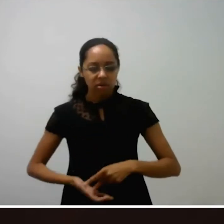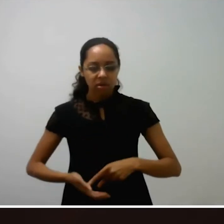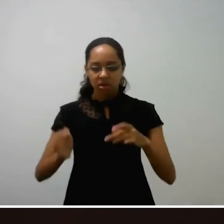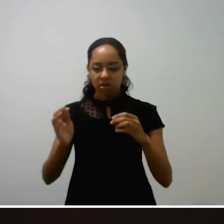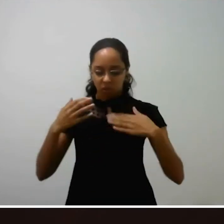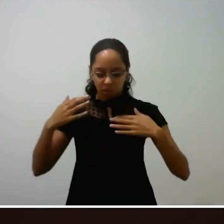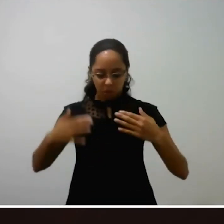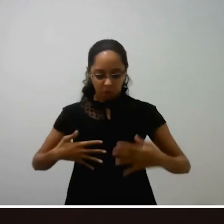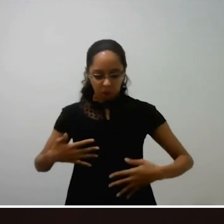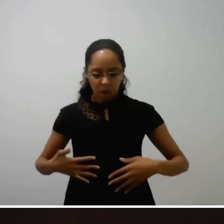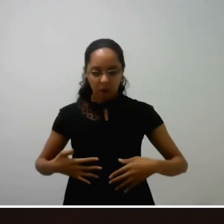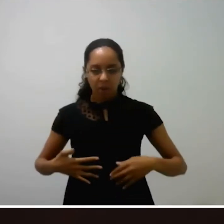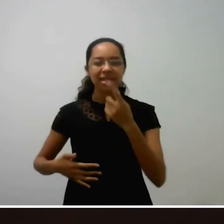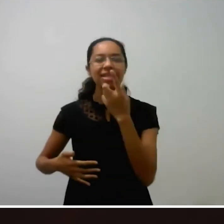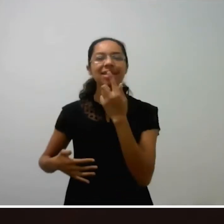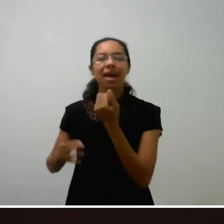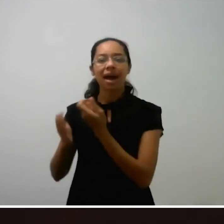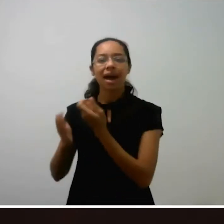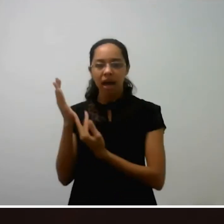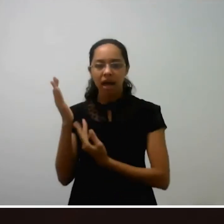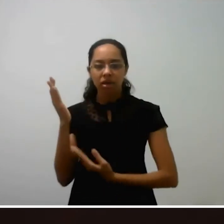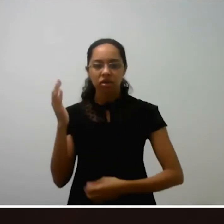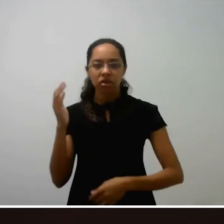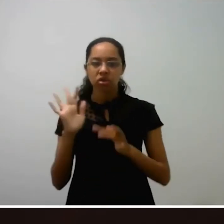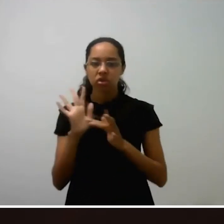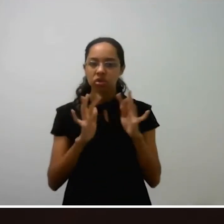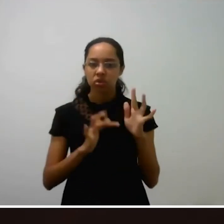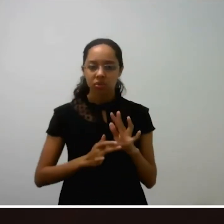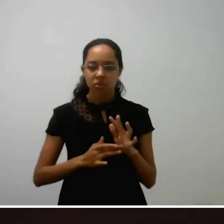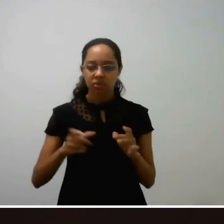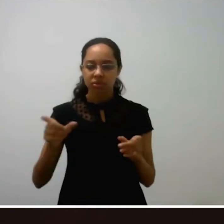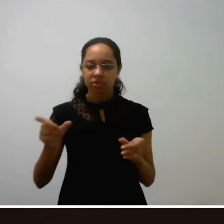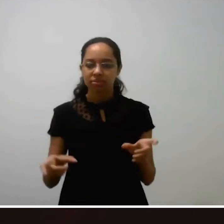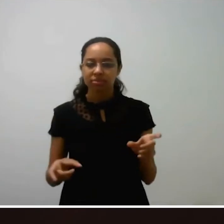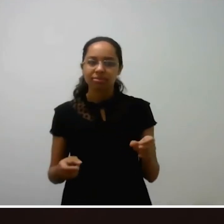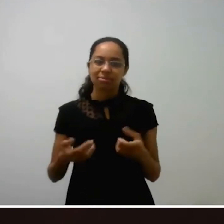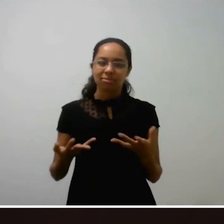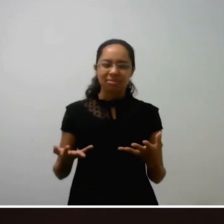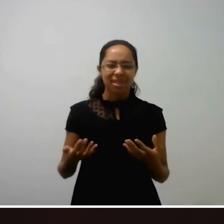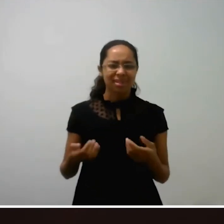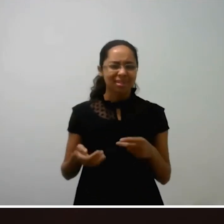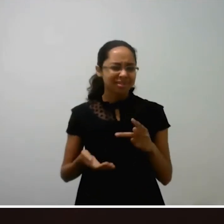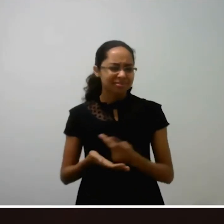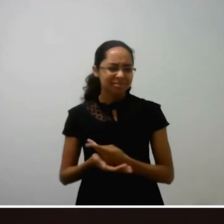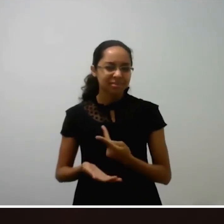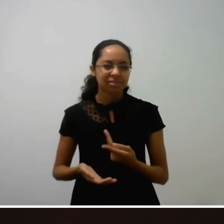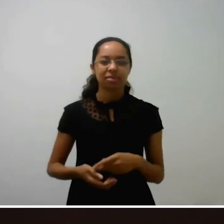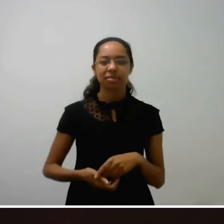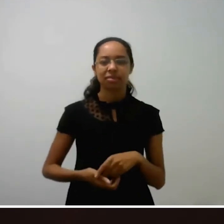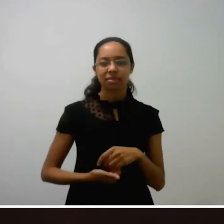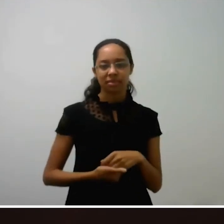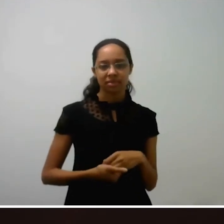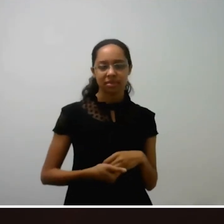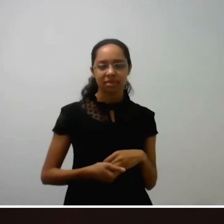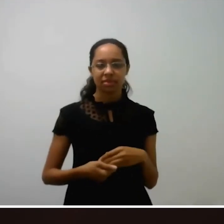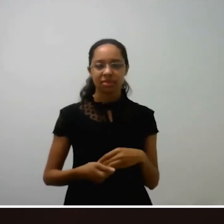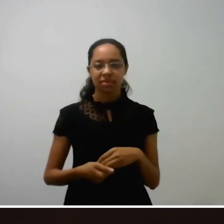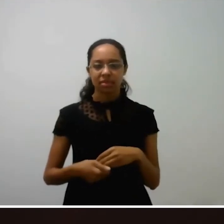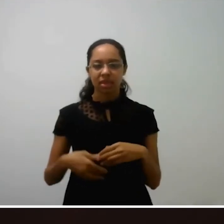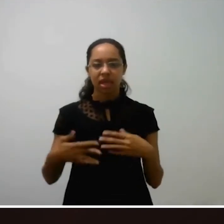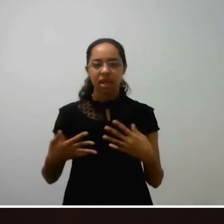profunda impressão em Pedro Valdo, tá? Não é esse Pedro não, Pedro Valdo. Ele estava realmente alarmado com